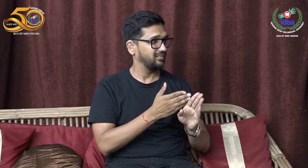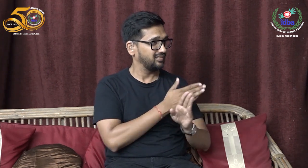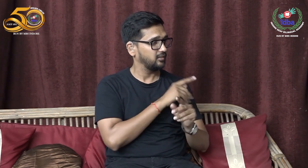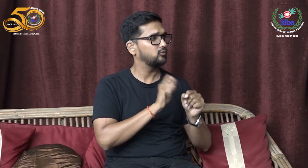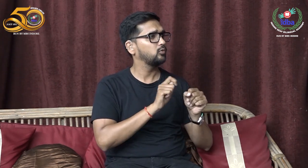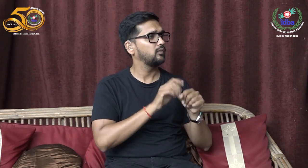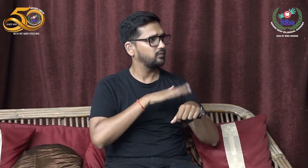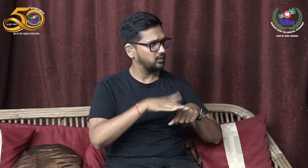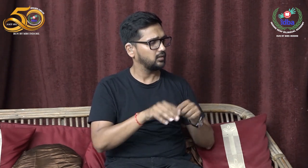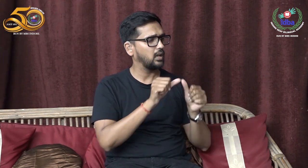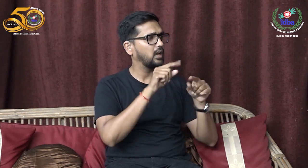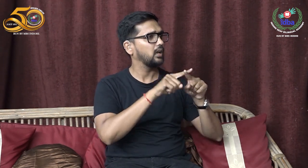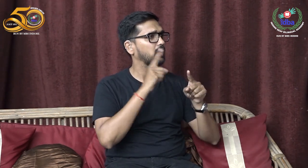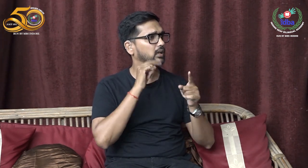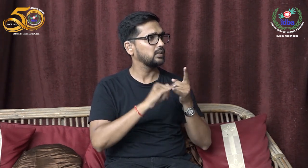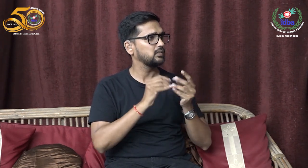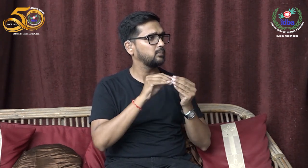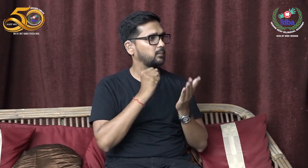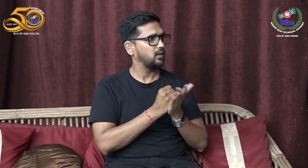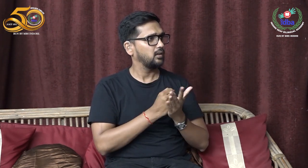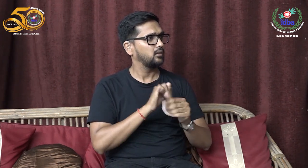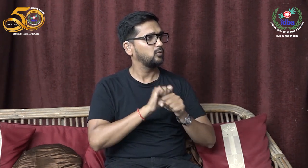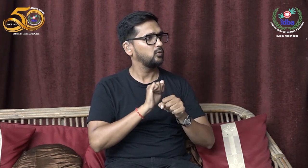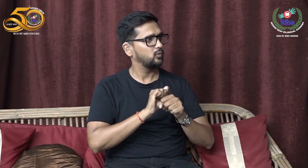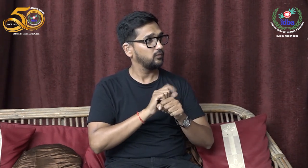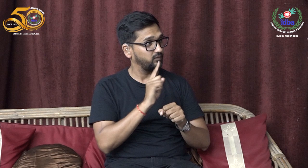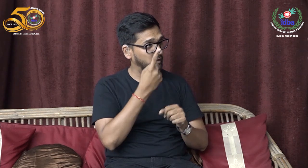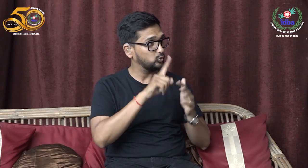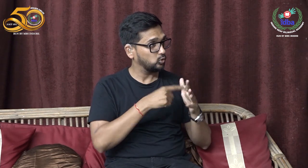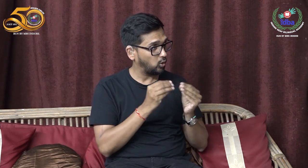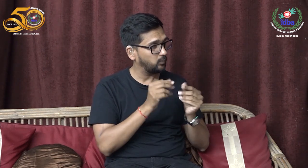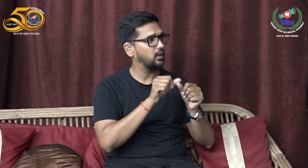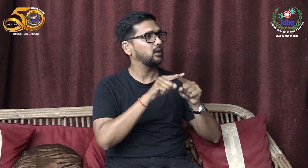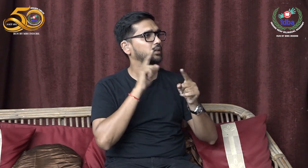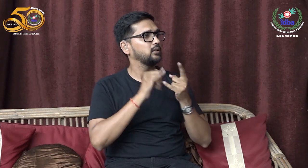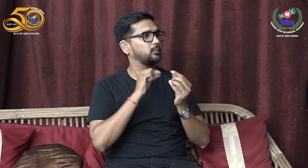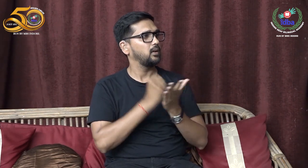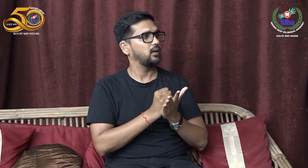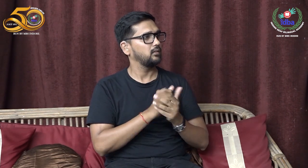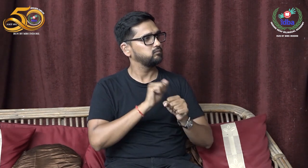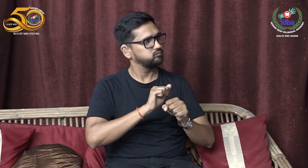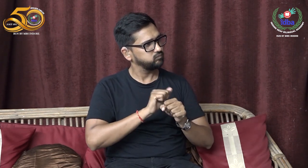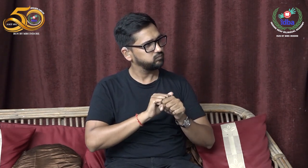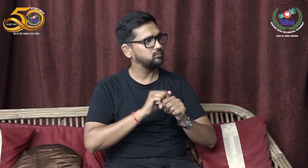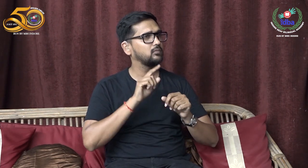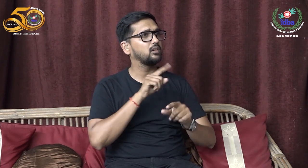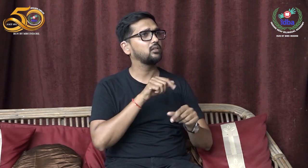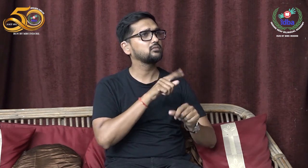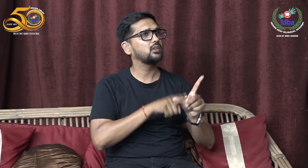उसके बाद पढ़ाई के बाद जॉब का मेरे पास एक्सपीरियंस था एक्सिस बैंक में भी थोड़ा सा। फर्स्ट टाइम मुझे वही जॉब लगी थी। फिर उसके बाद जो